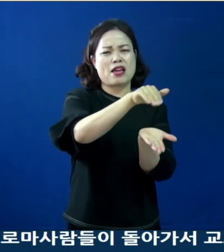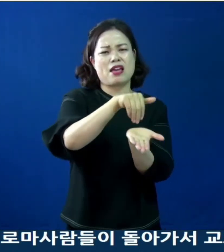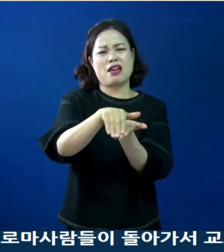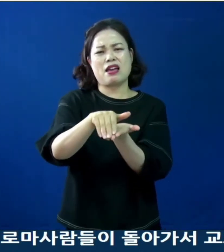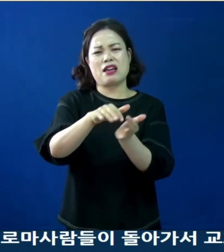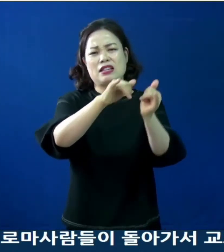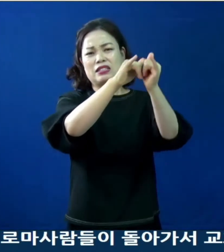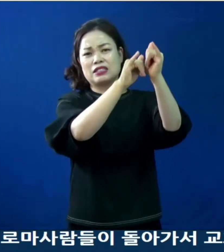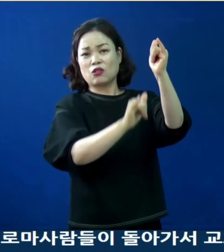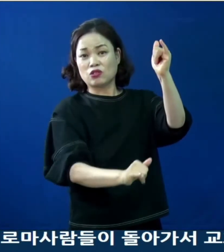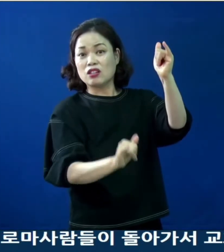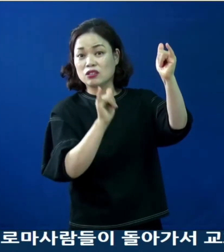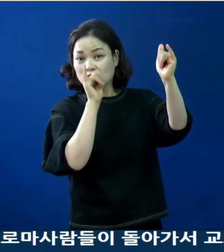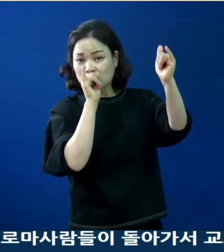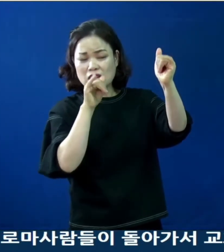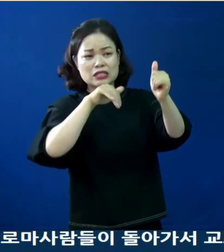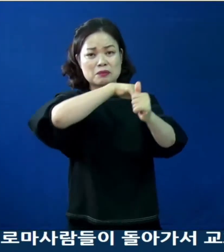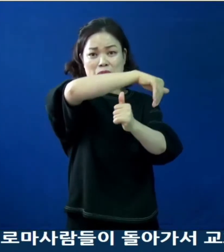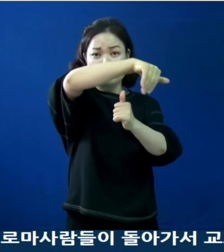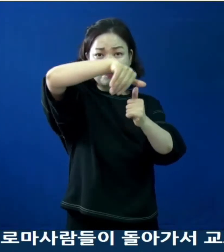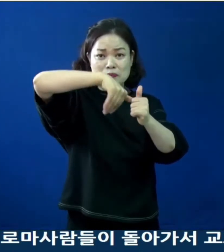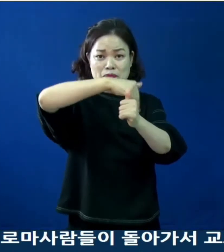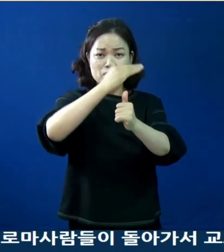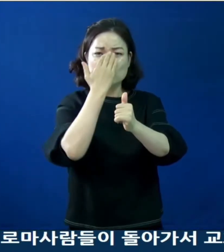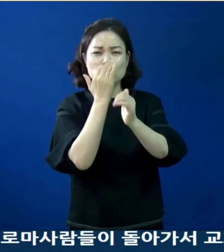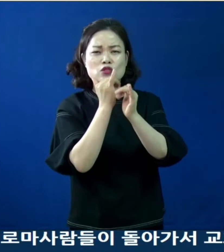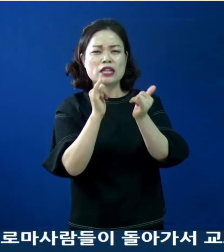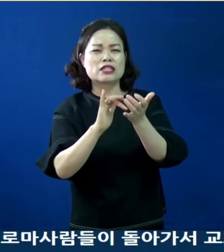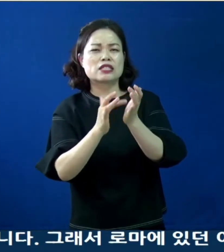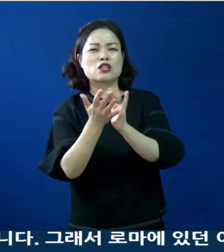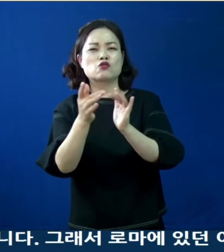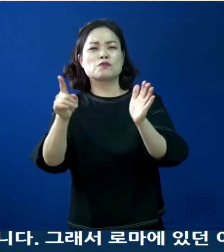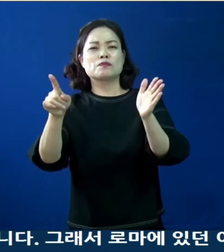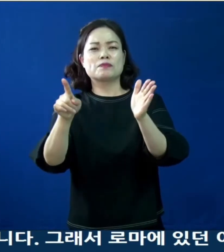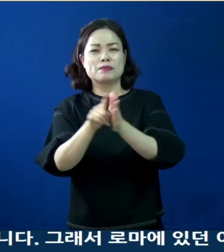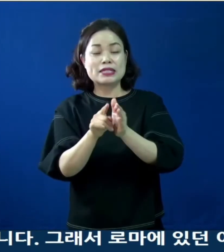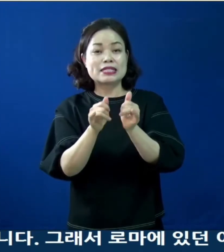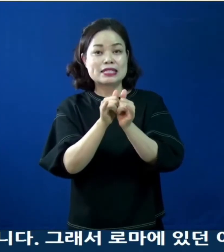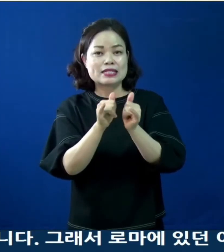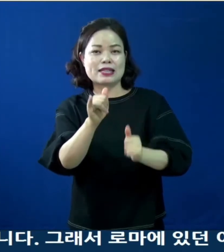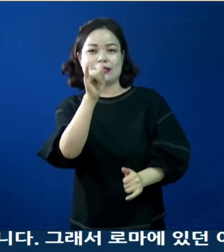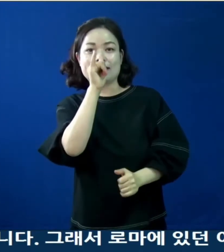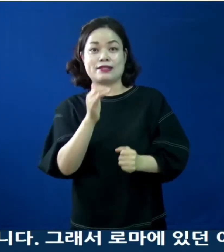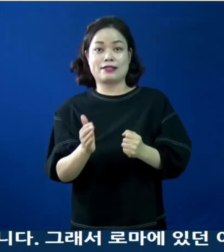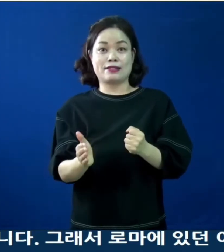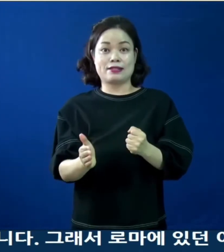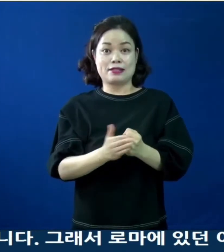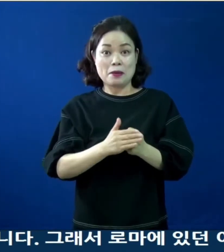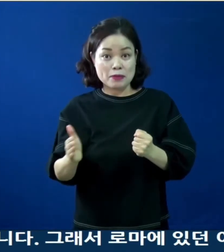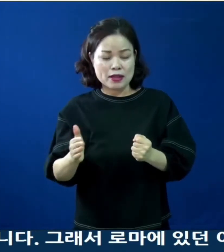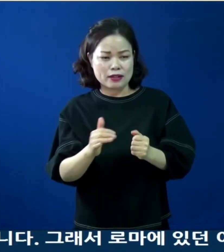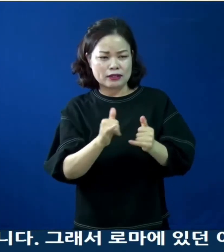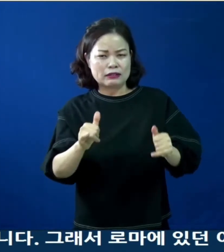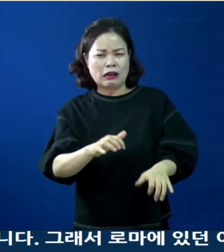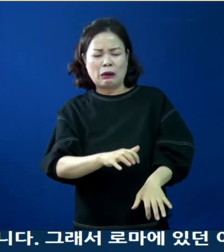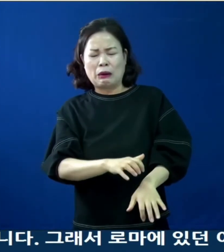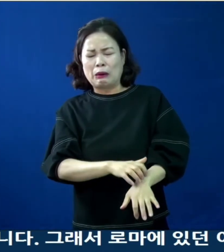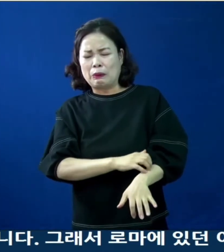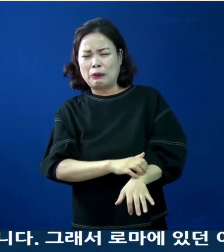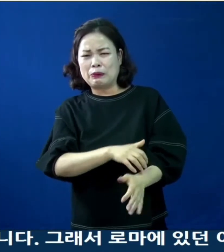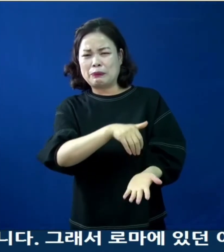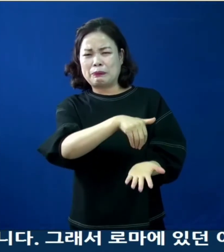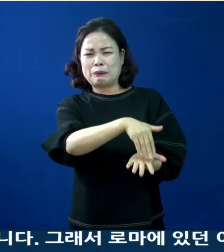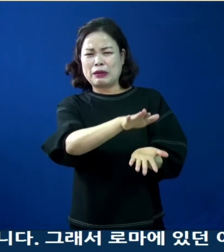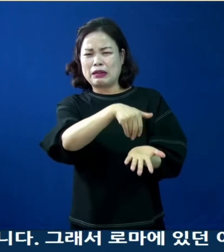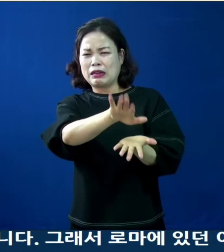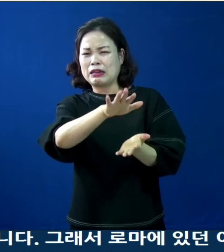역사적으로 있습니다. 그 배경에 유대인 중에 예수 믿는 사람들이 있기 때문에 그 사람들이 불편해서